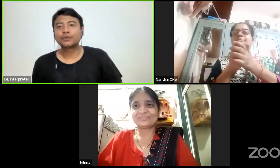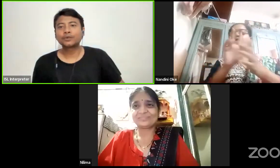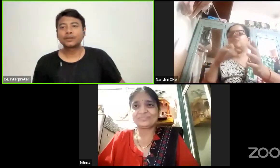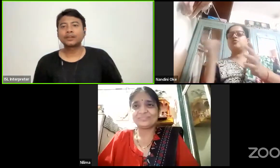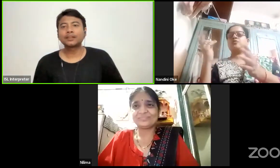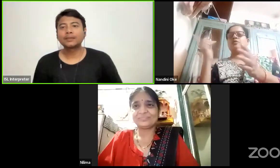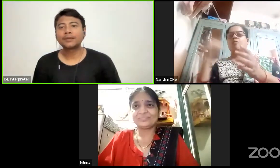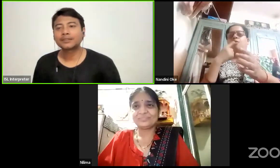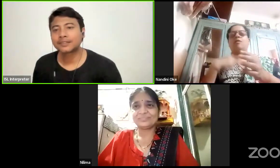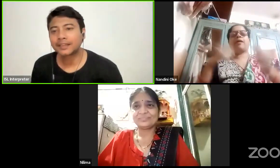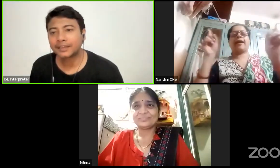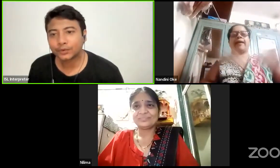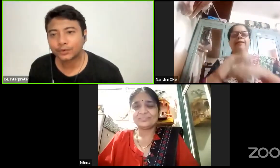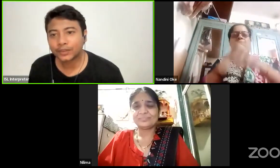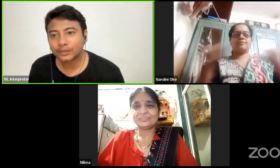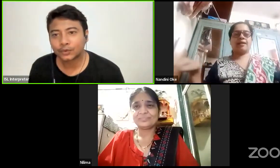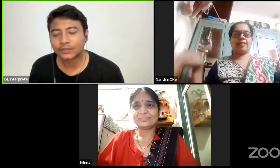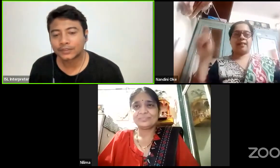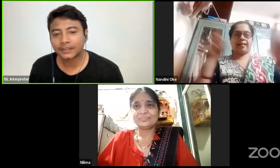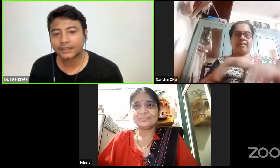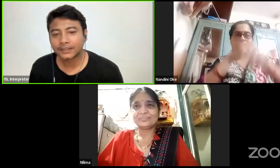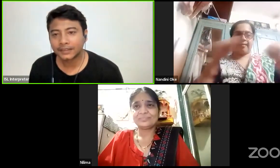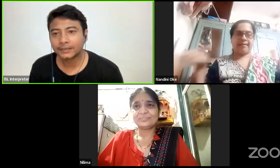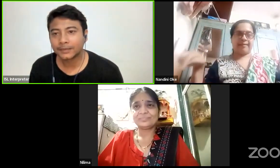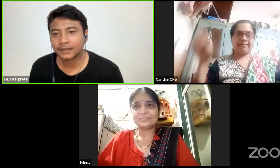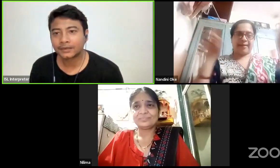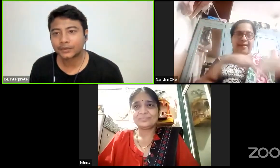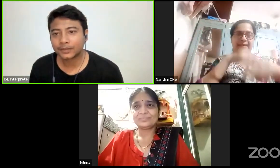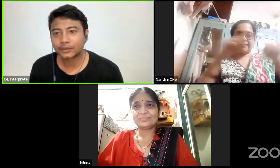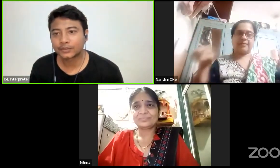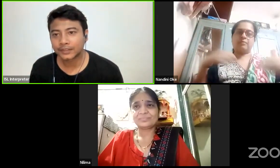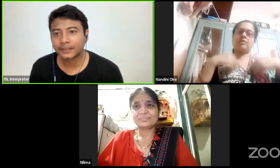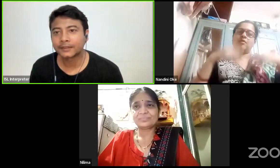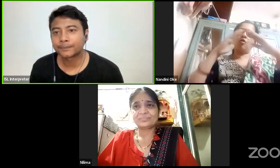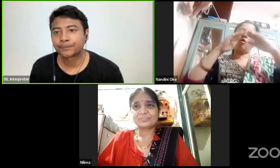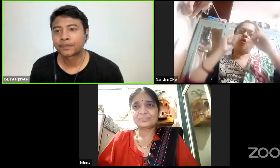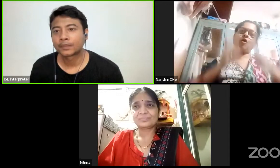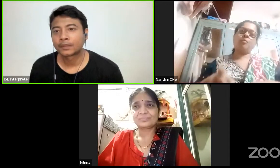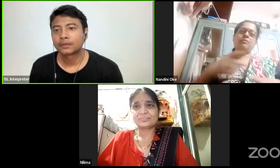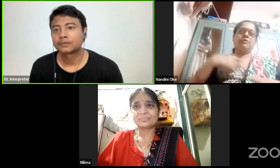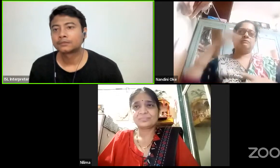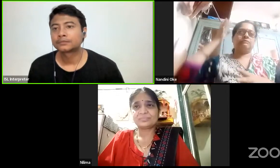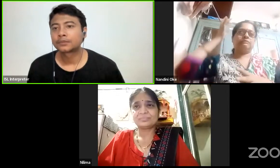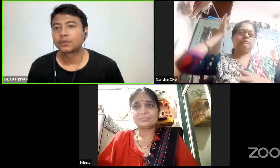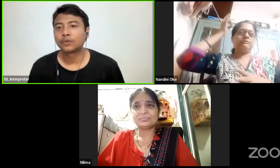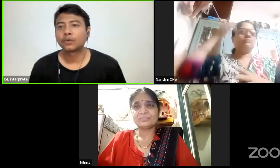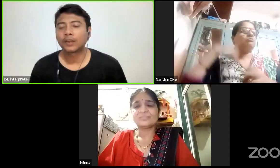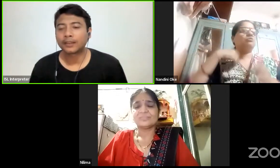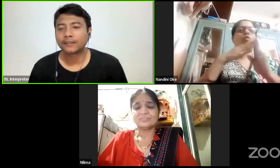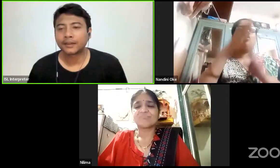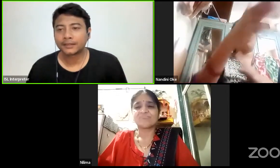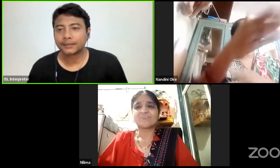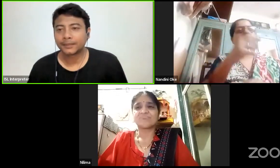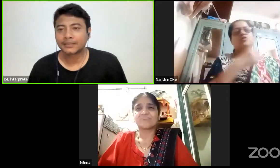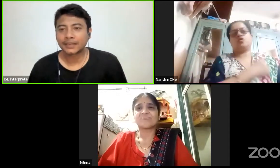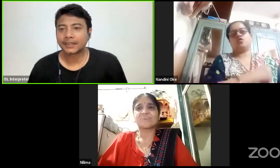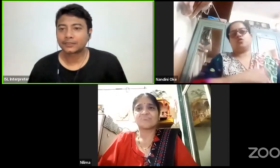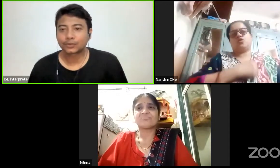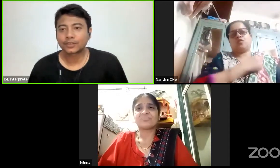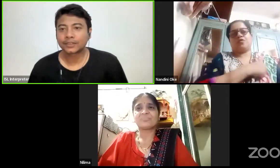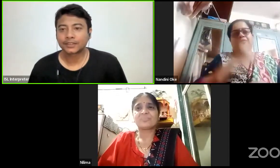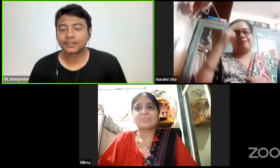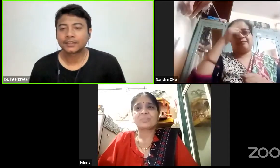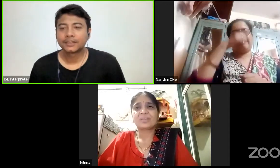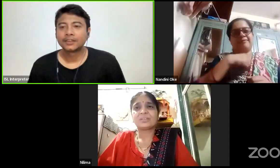तो प्रभु जी, वो नंदिनी माता जी कह रहे हैं वो उनका दोस्त है, नीलिमा उनकी दोस्त है, तो वो गाड़ी वाड़ी में